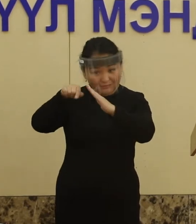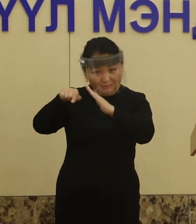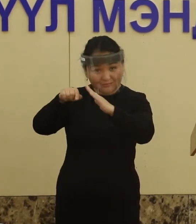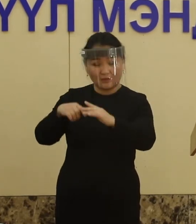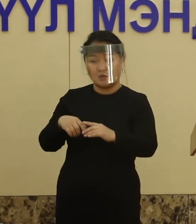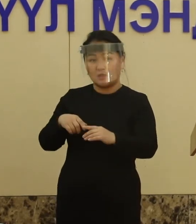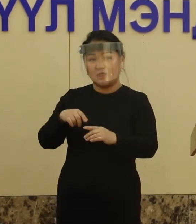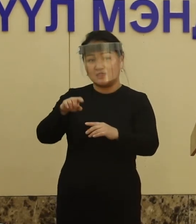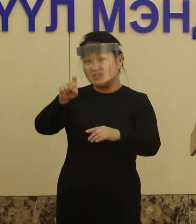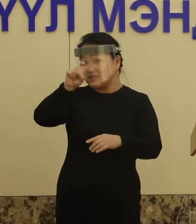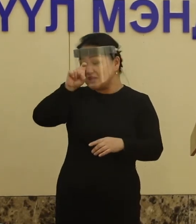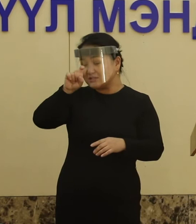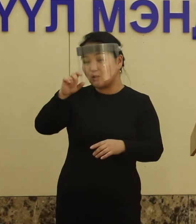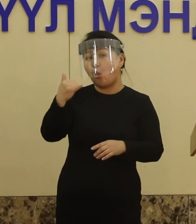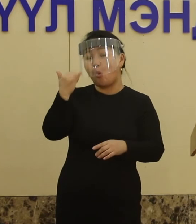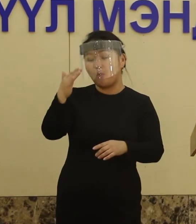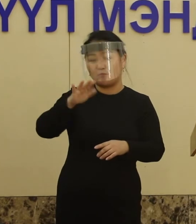бол нийслэлийн хэмжээнд